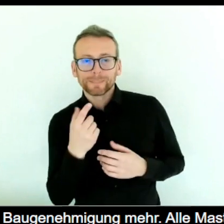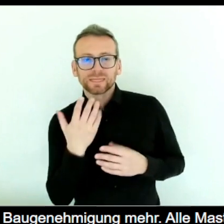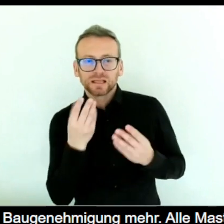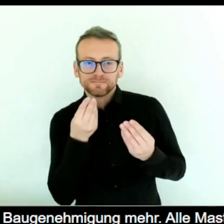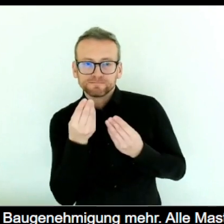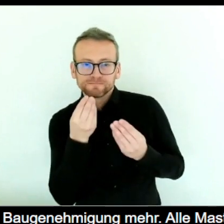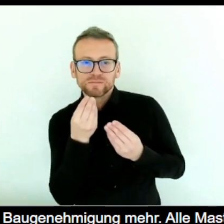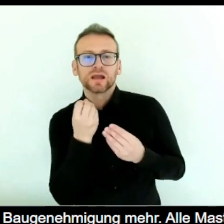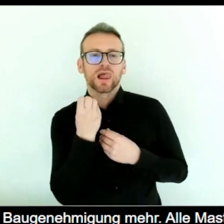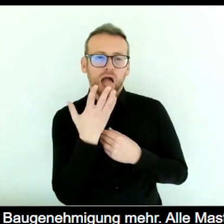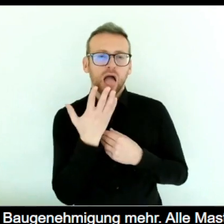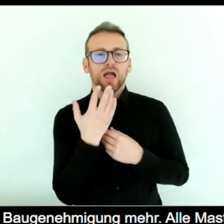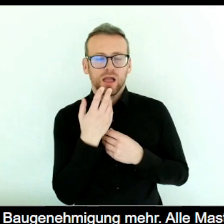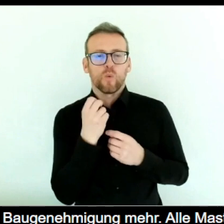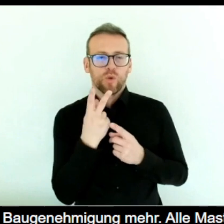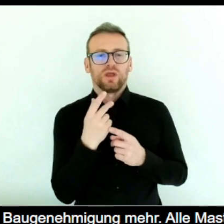ist.